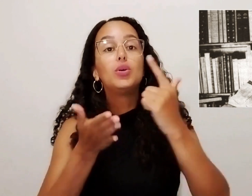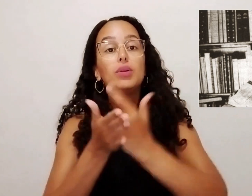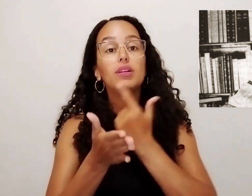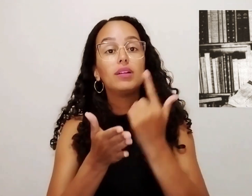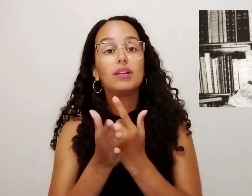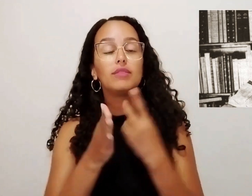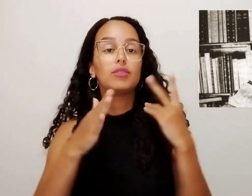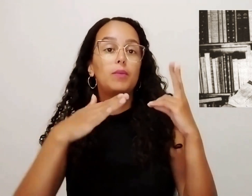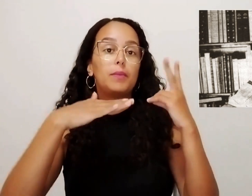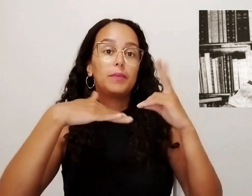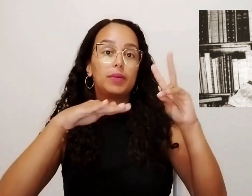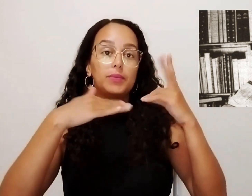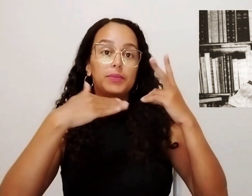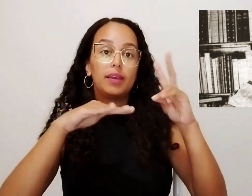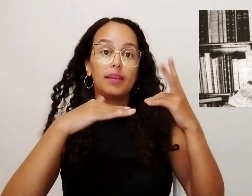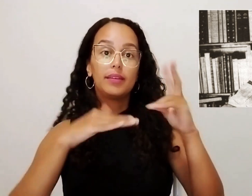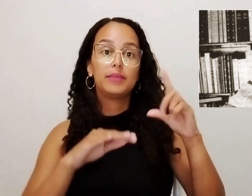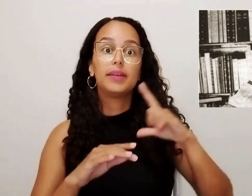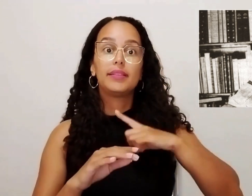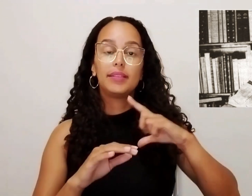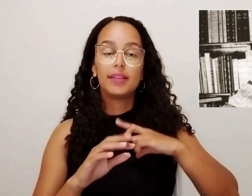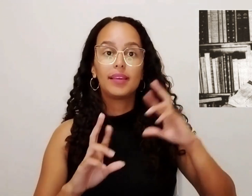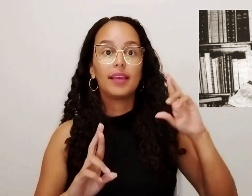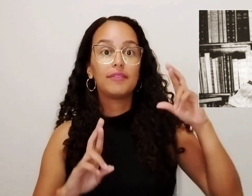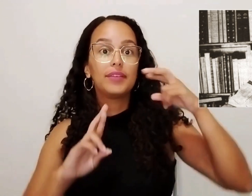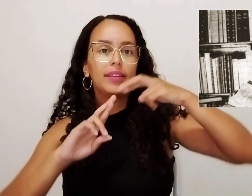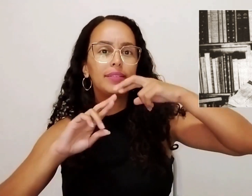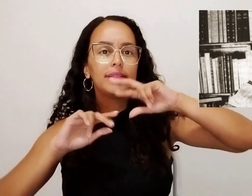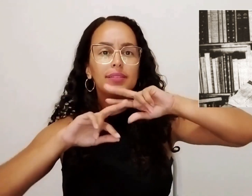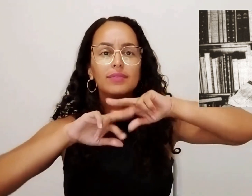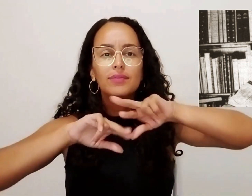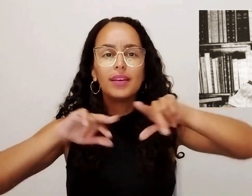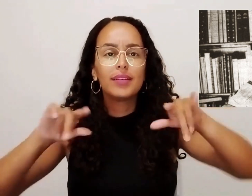resultado das pesquisas de Mário de Andrade.